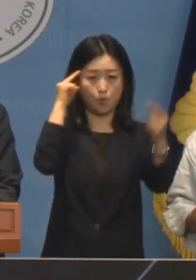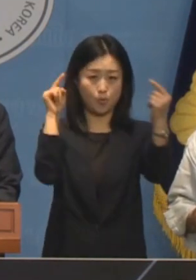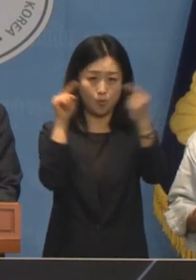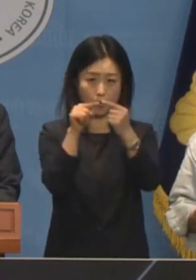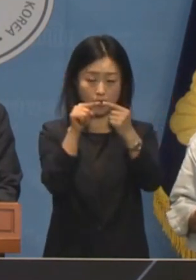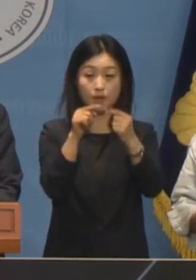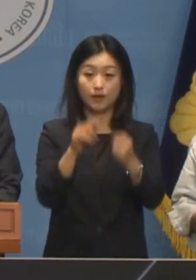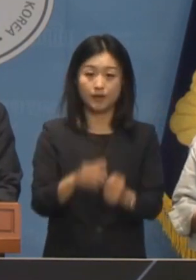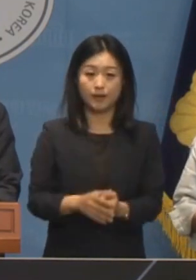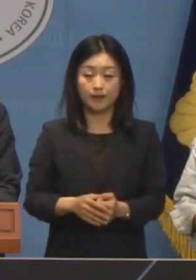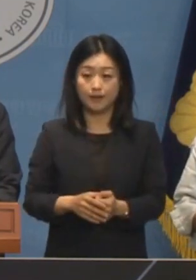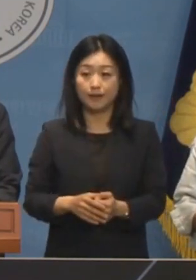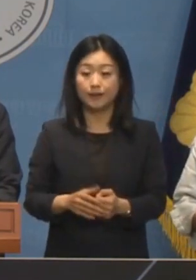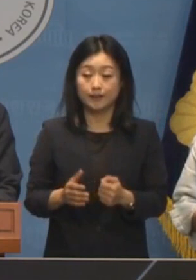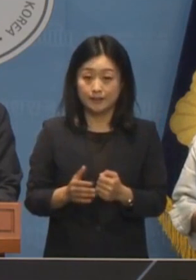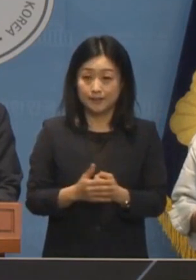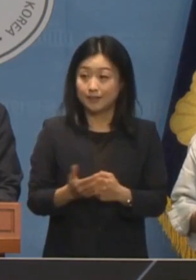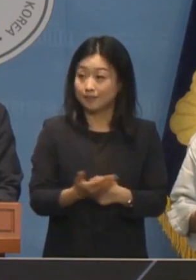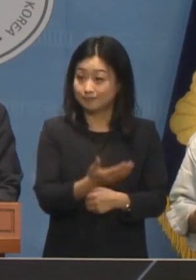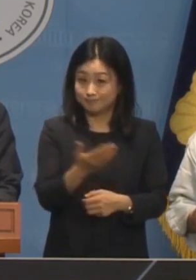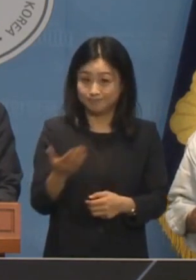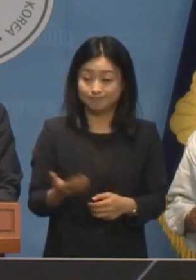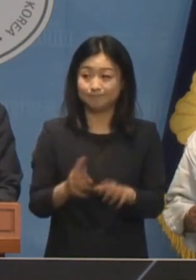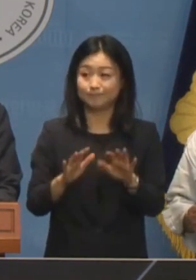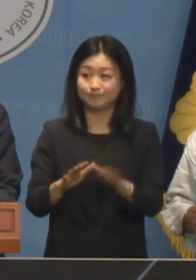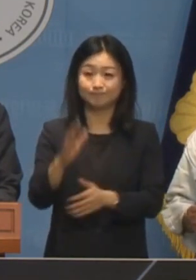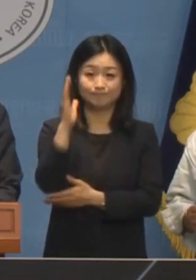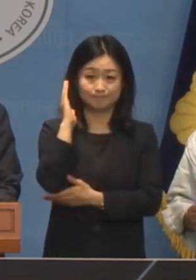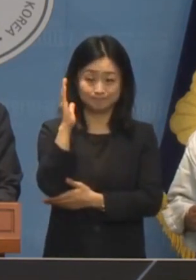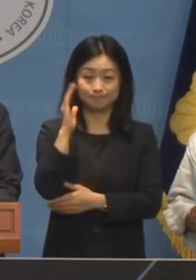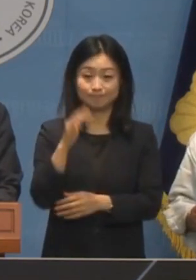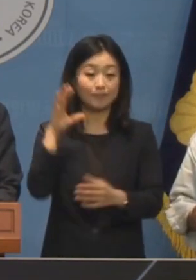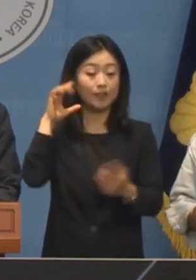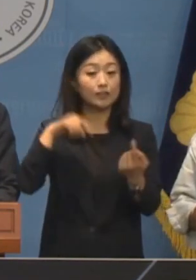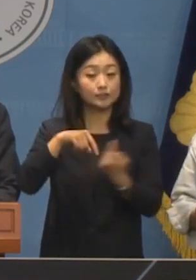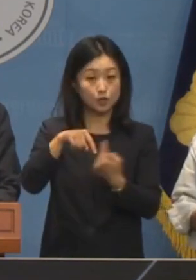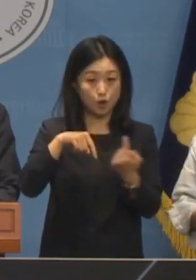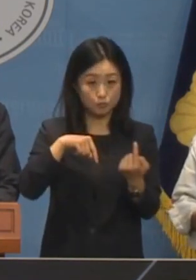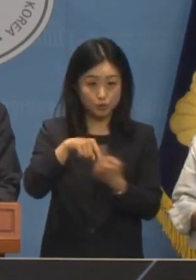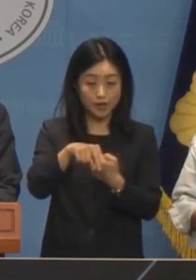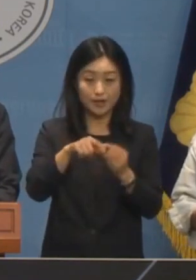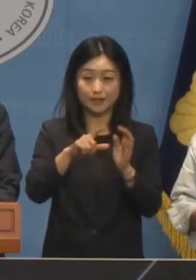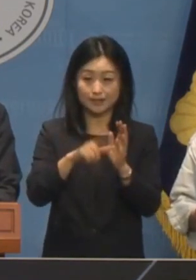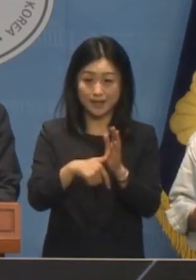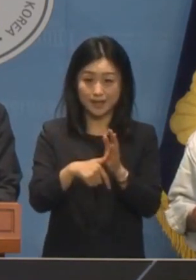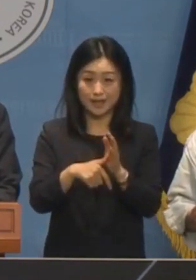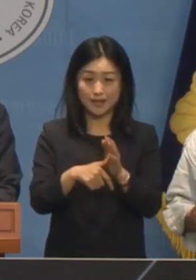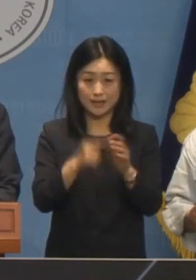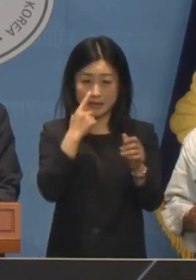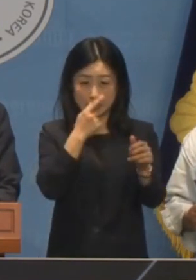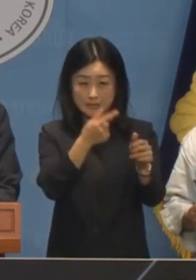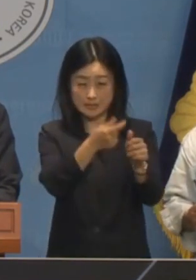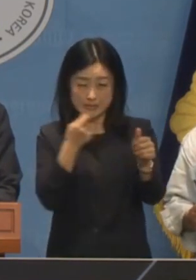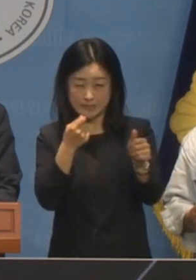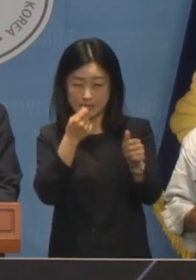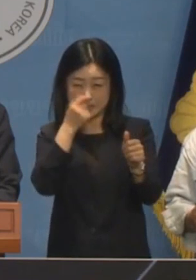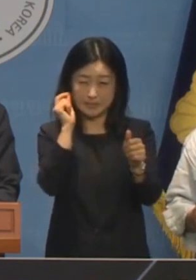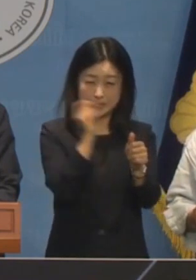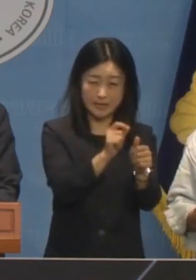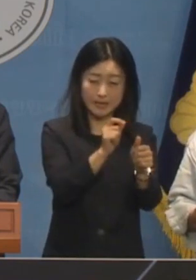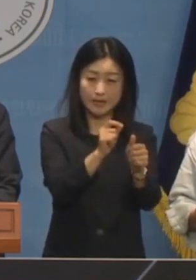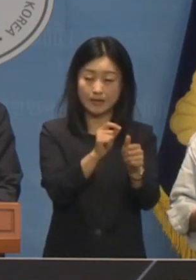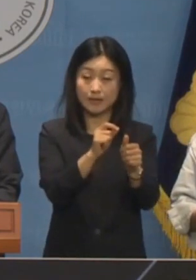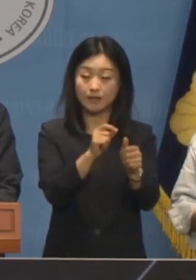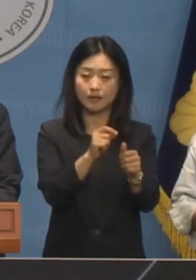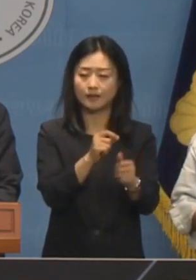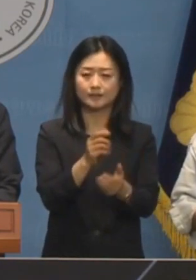있기 때문에 차제에 오늘 인사청문회 쓸데없이 흠집내기, 과거 최영애